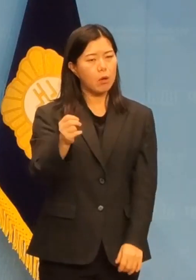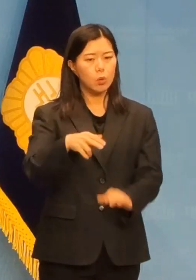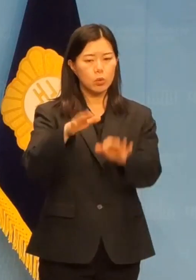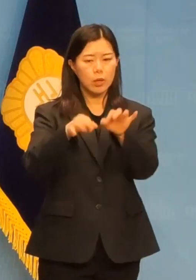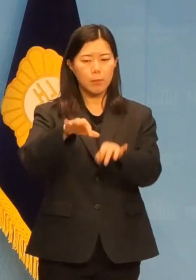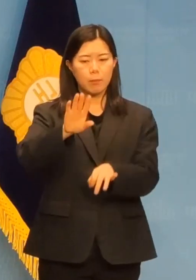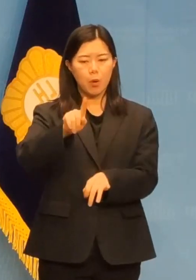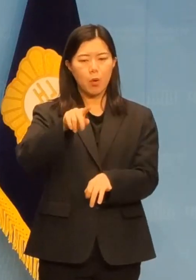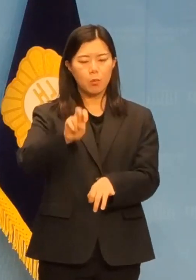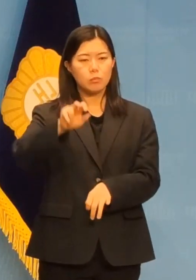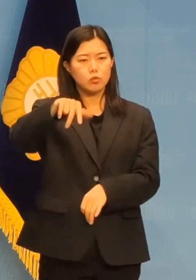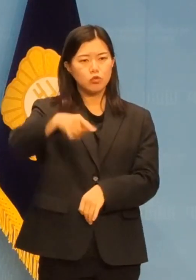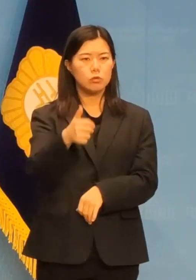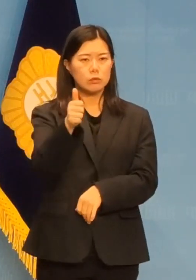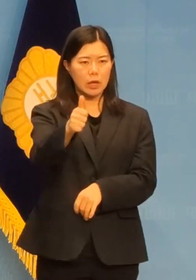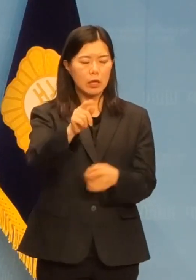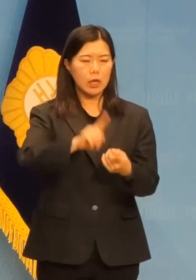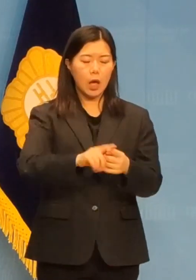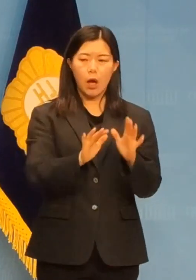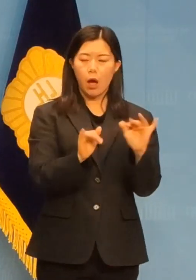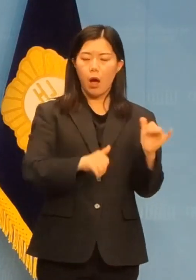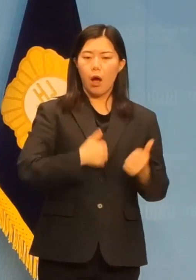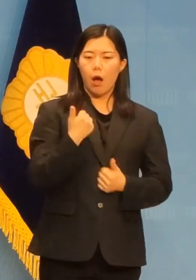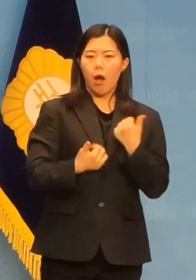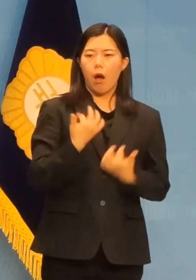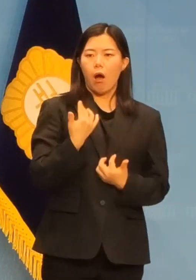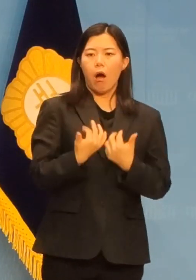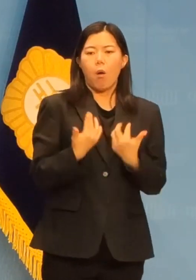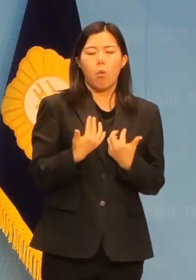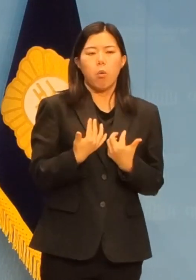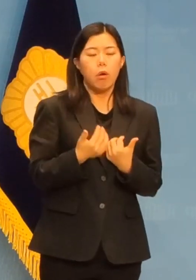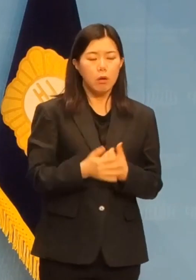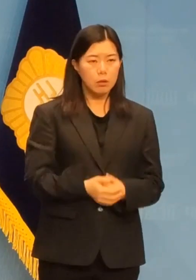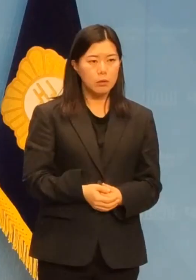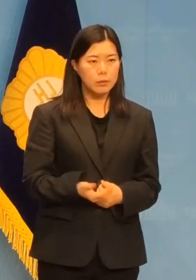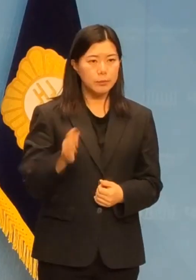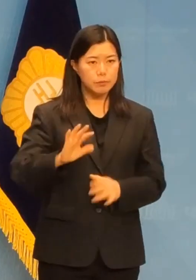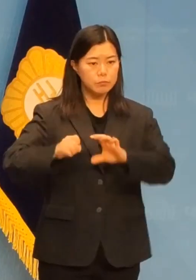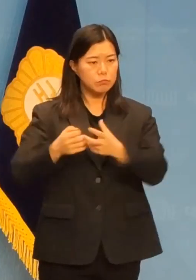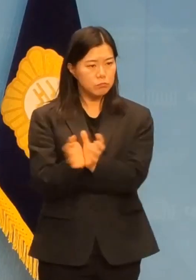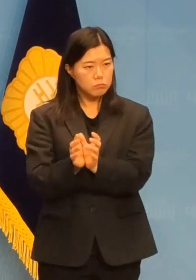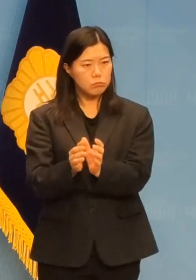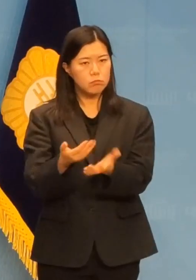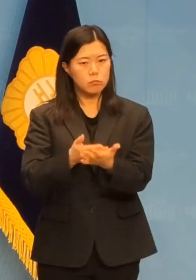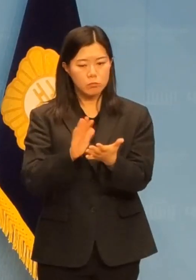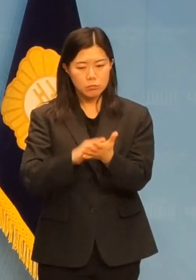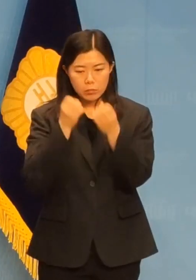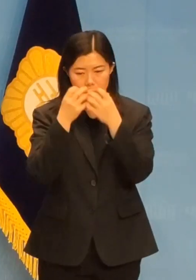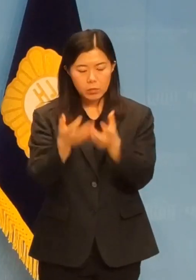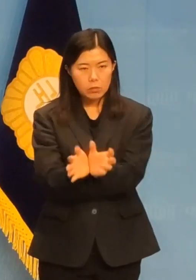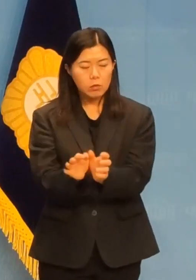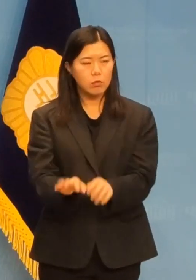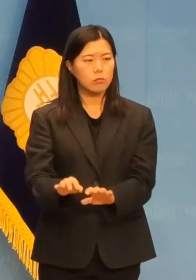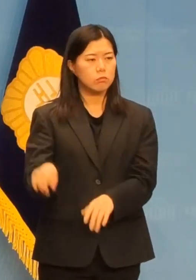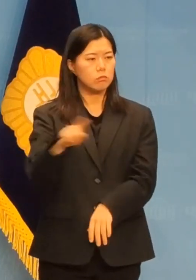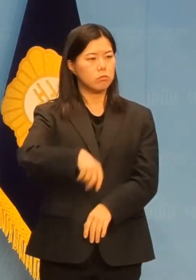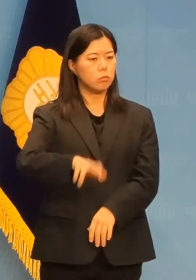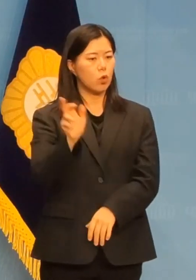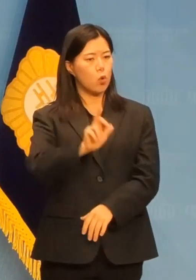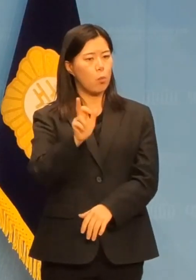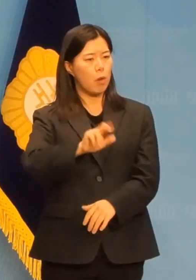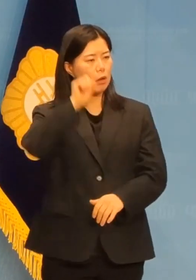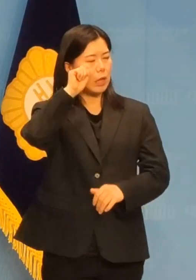김범준 의장에 대한 우리 국민들의 분노가 하늘을 찌르는 가운데 국민의힘과 개혁신당은 쿠팡의 새벽